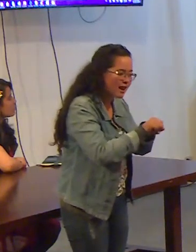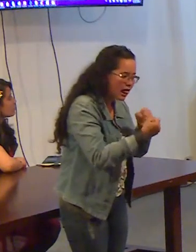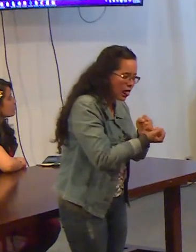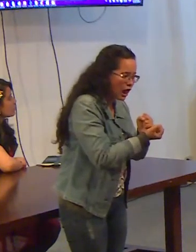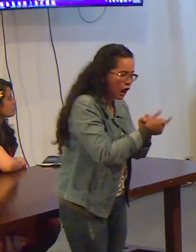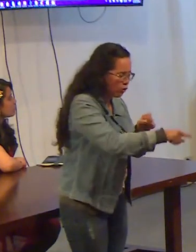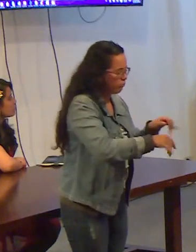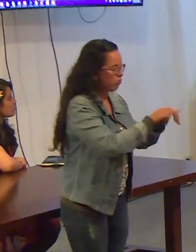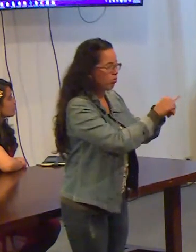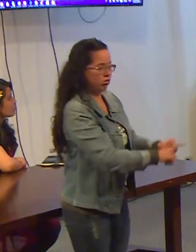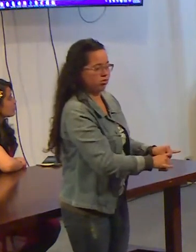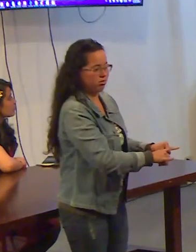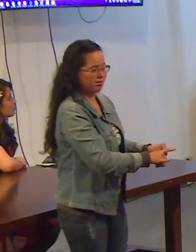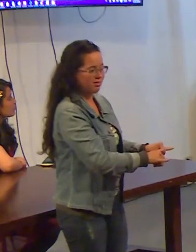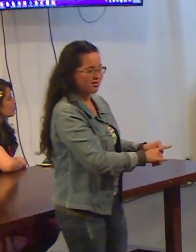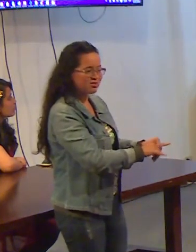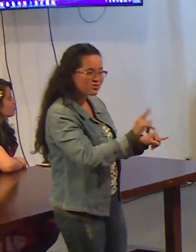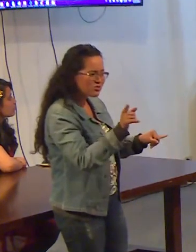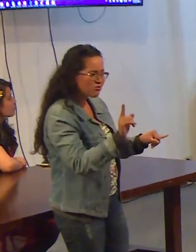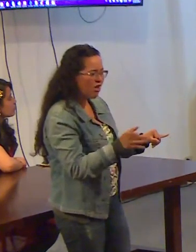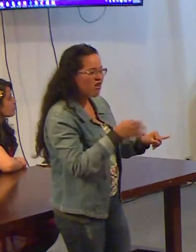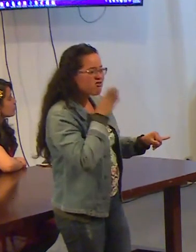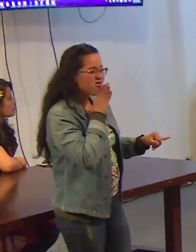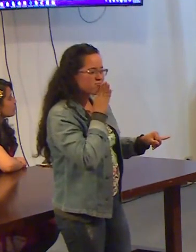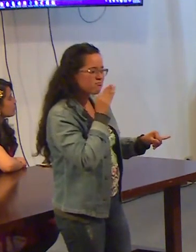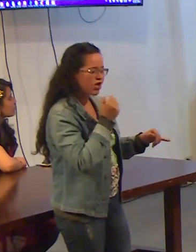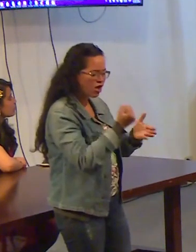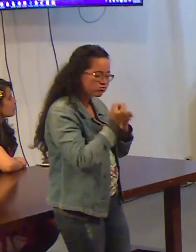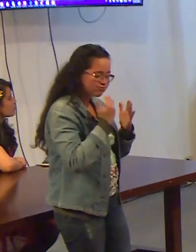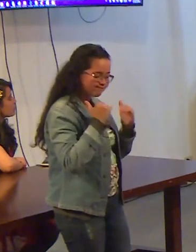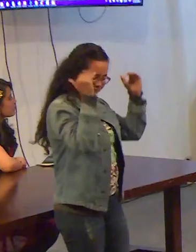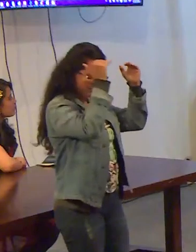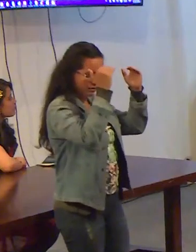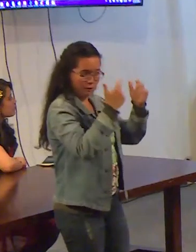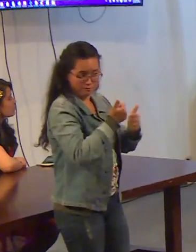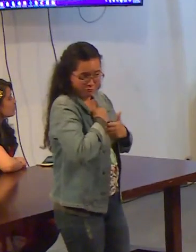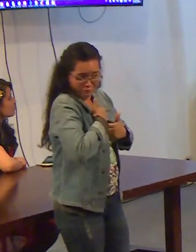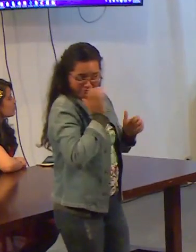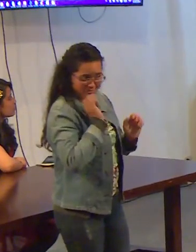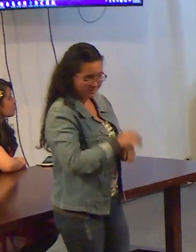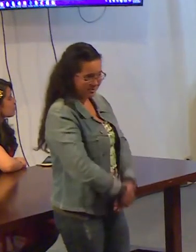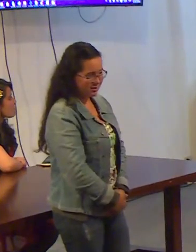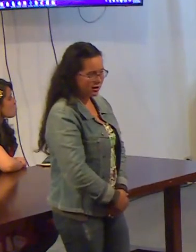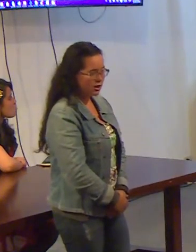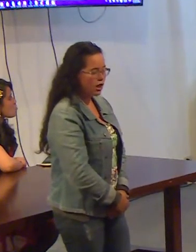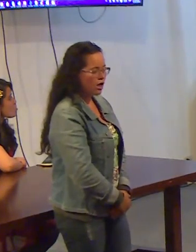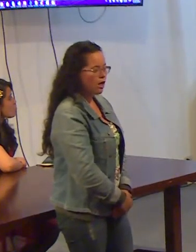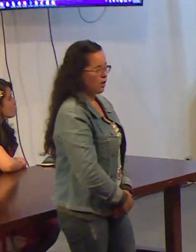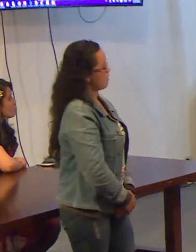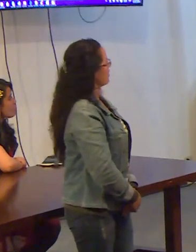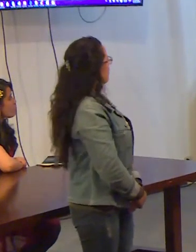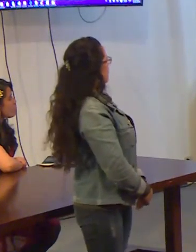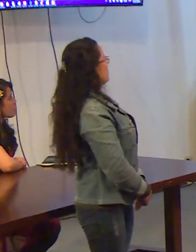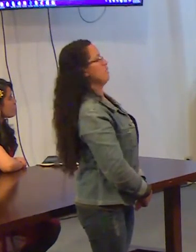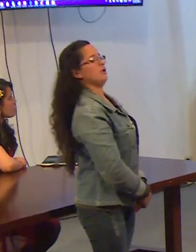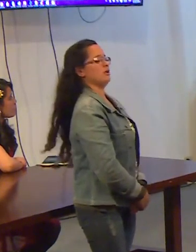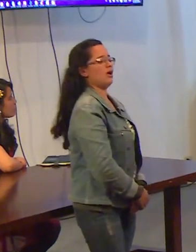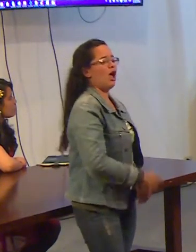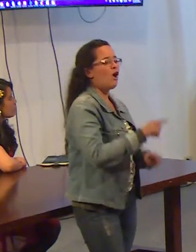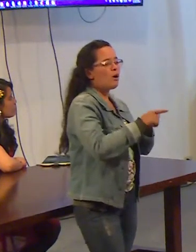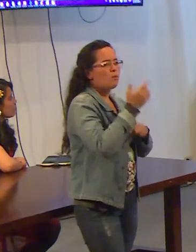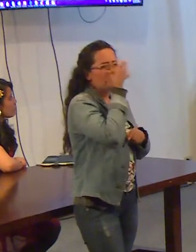ahí y no enriquecen a veces a nadie sino a uno. Y claro, cuando uno se pone a pensar, pero ¿por qué las conclusiones en escritos?